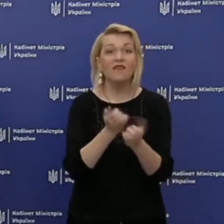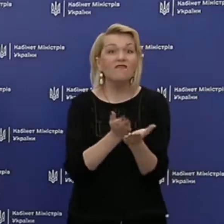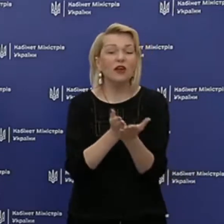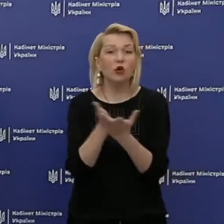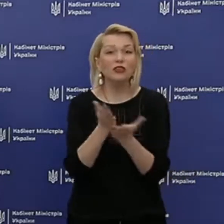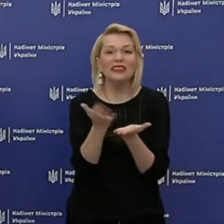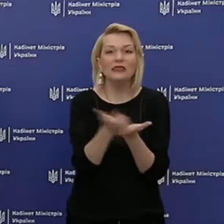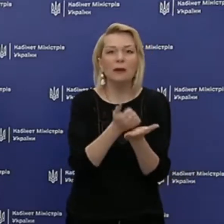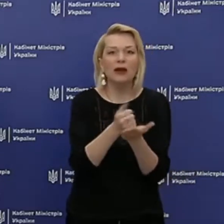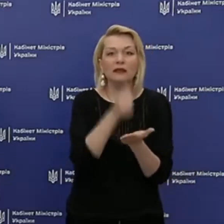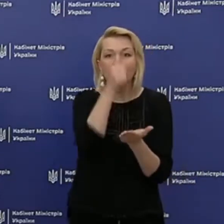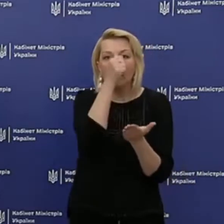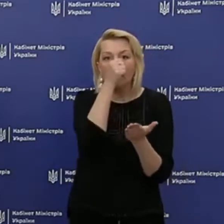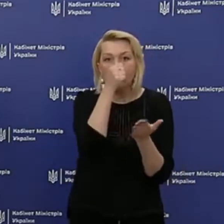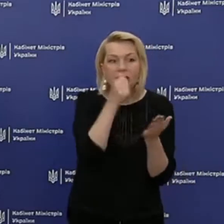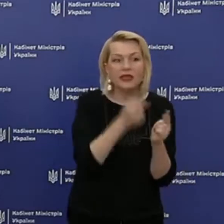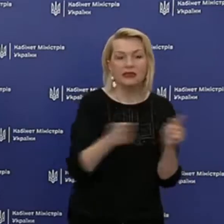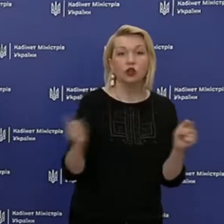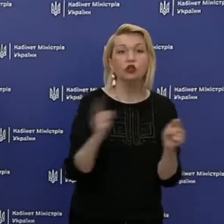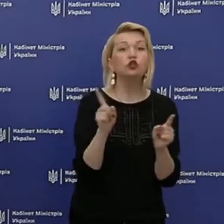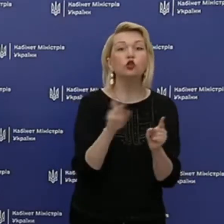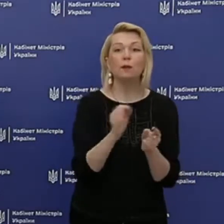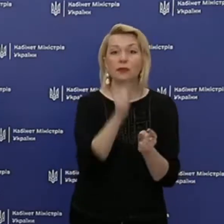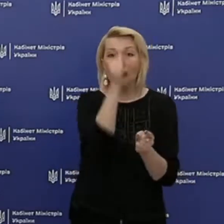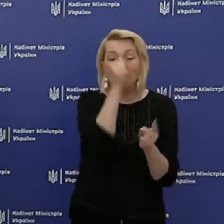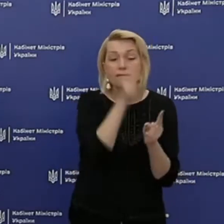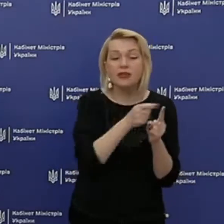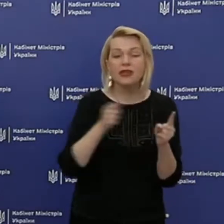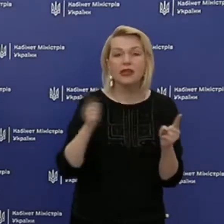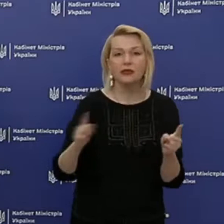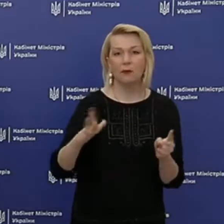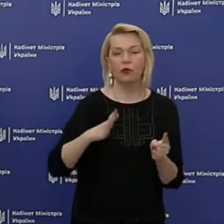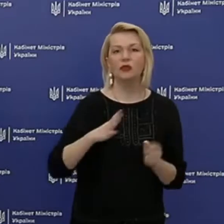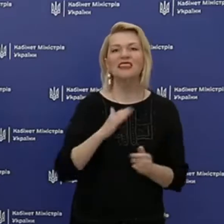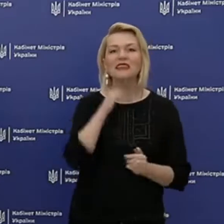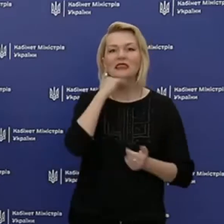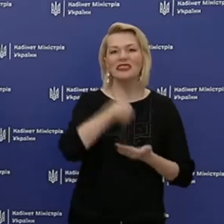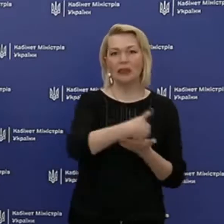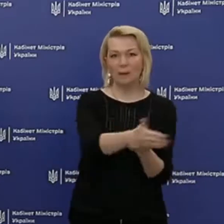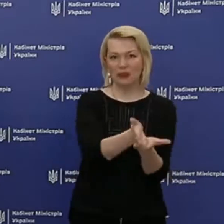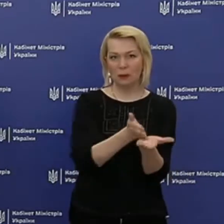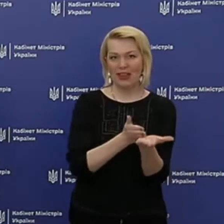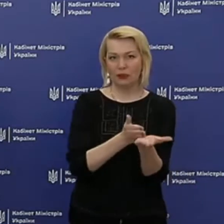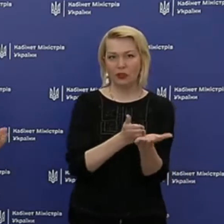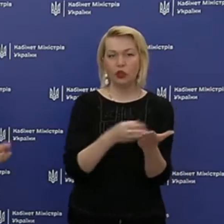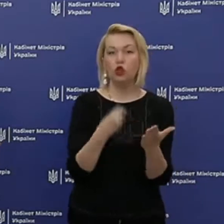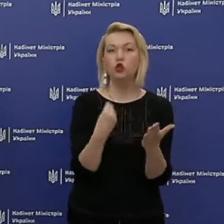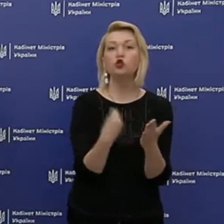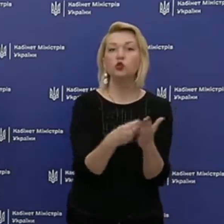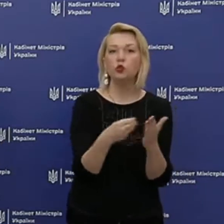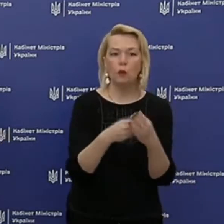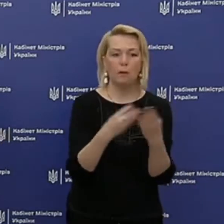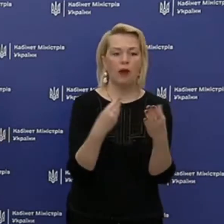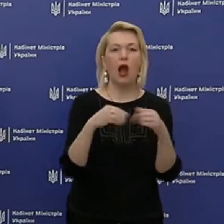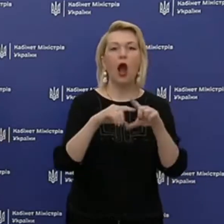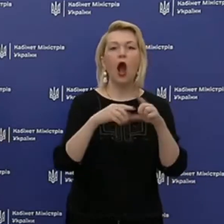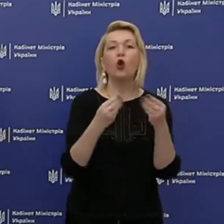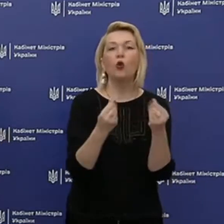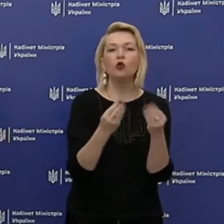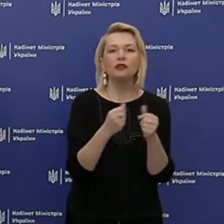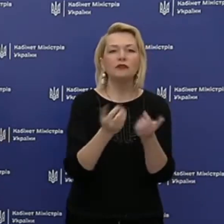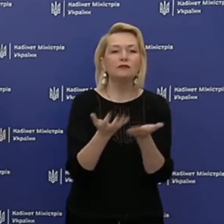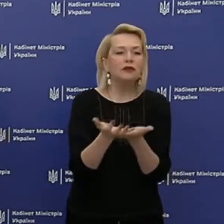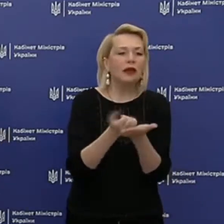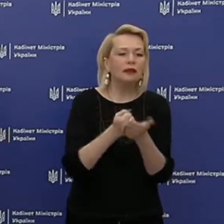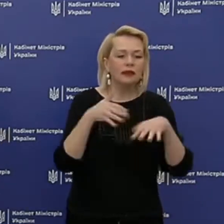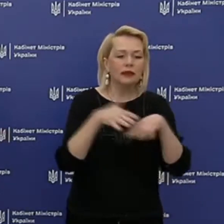запасів на місяць, щоб на місяць вони були забезпечені. Сума коштів, яка бралась для